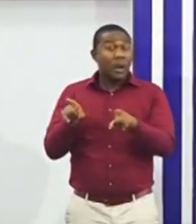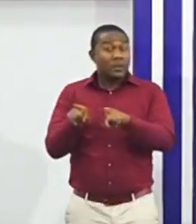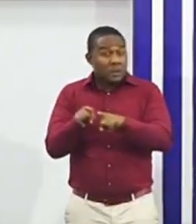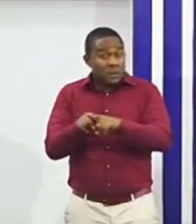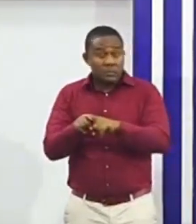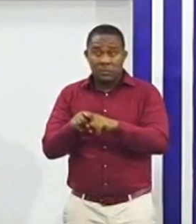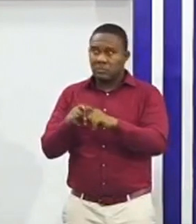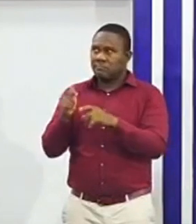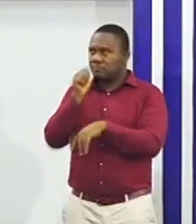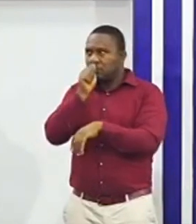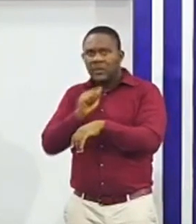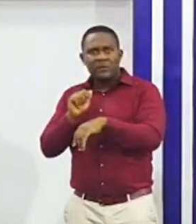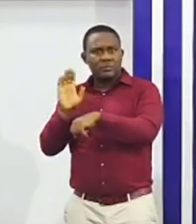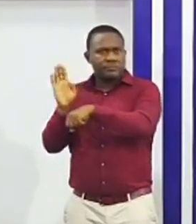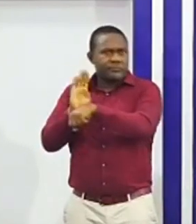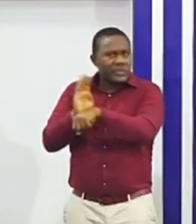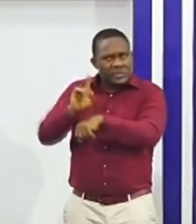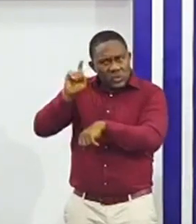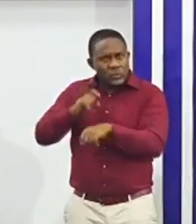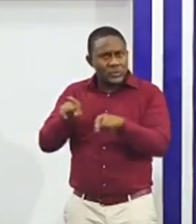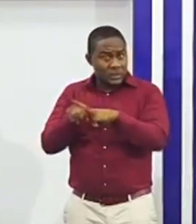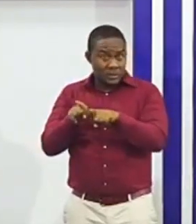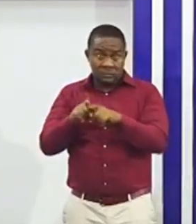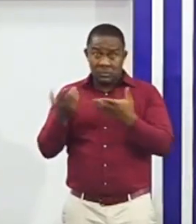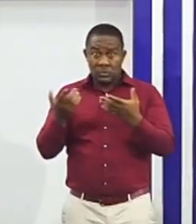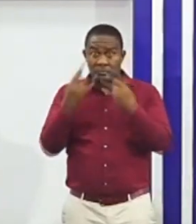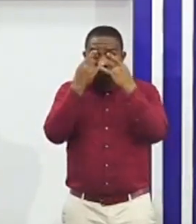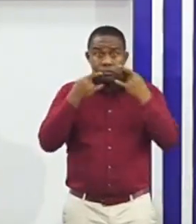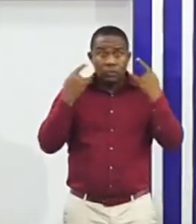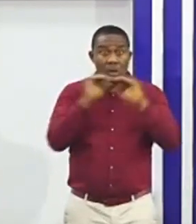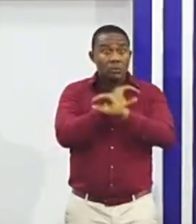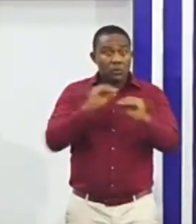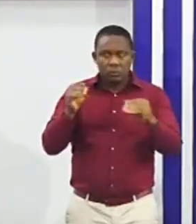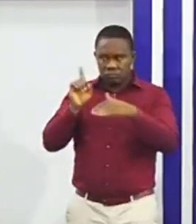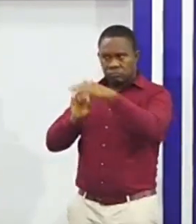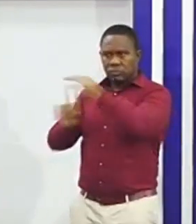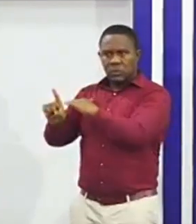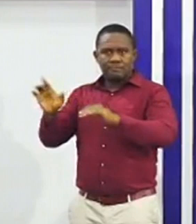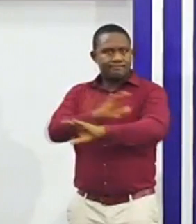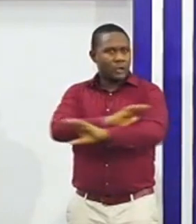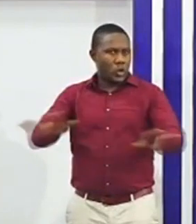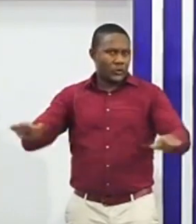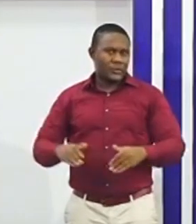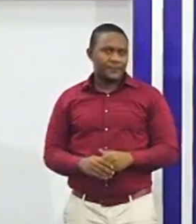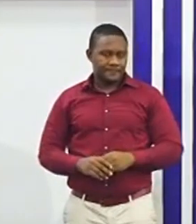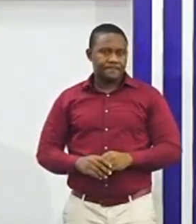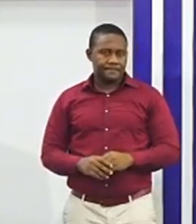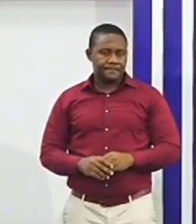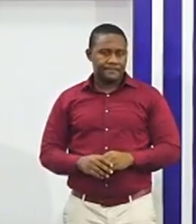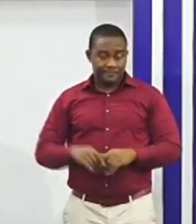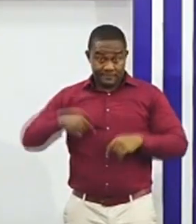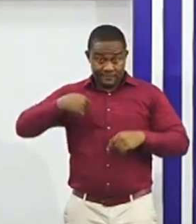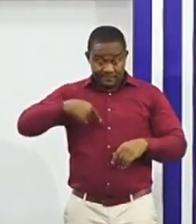ndole abero anga po ana ton kali nyele a COVID-19 balonga na fer atengsegla manu na